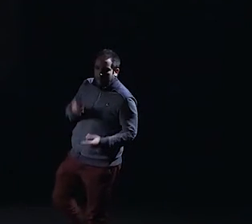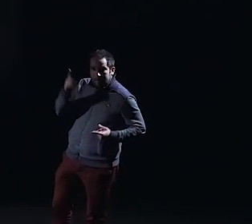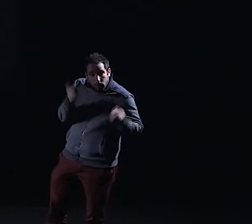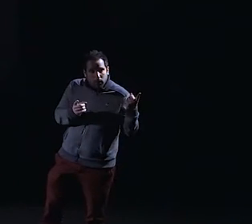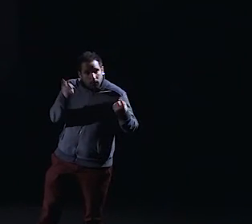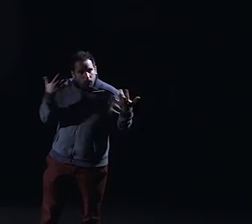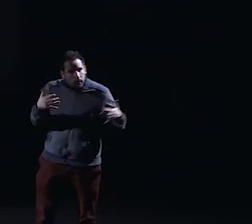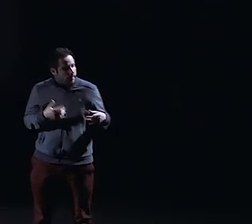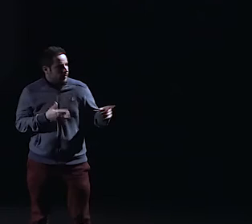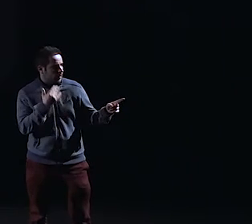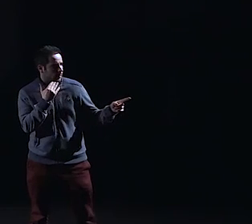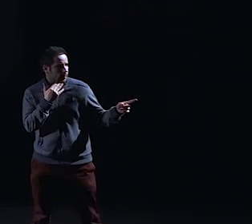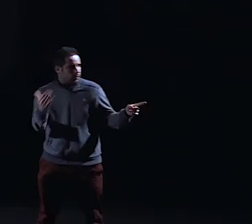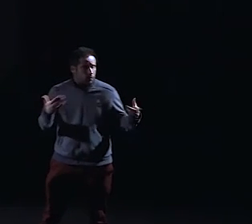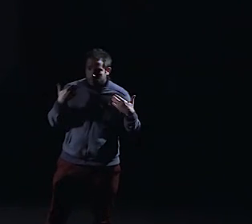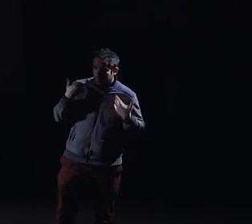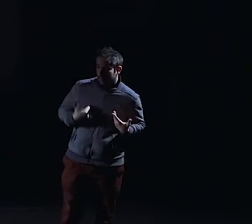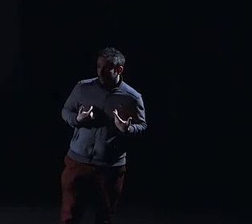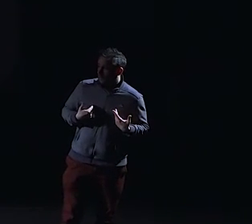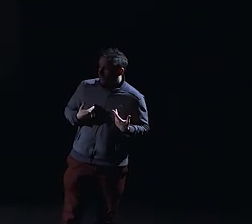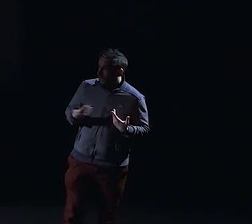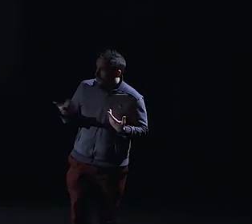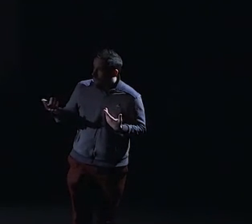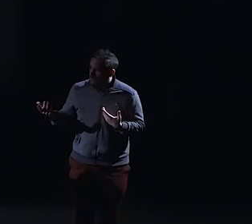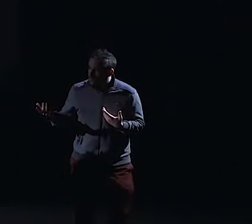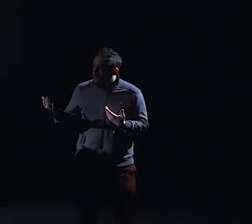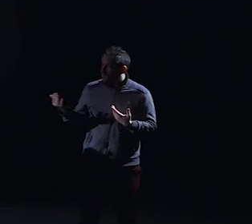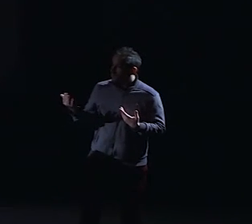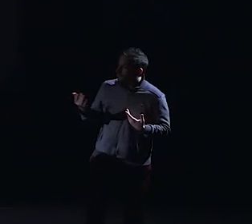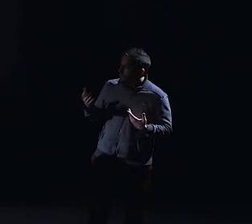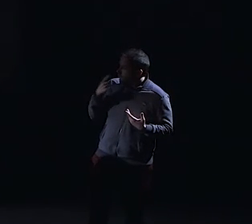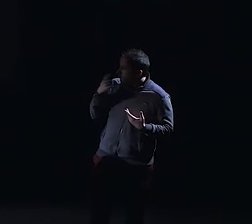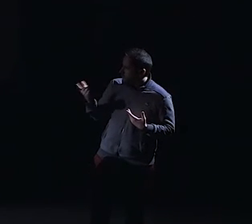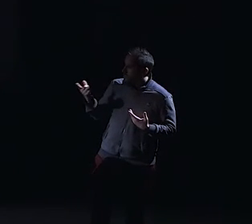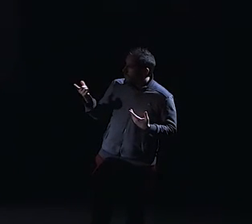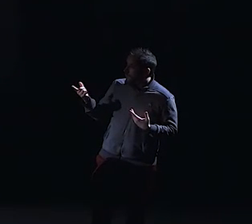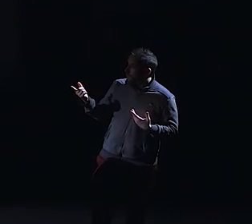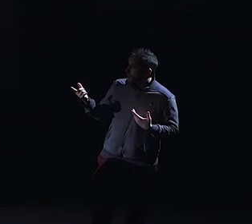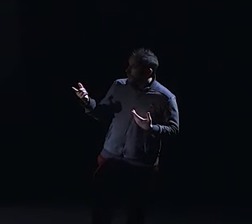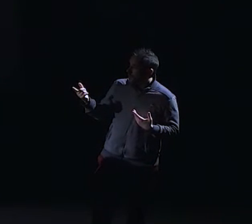Oui, bonjour. Ouais, alors. Je suis assez sensible en fait au fait que vous ayez fait